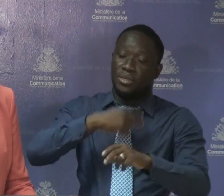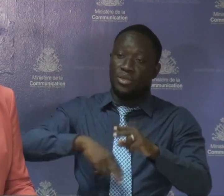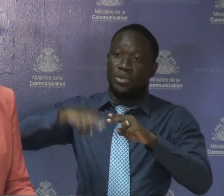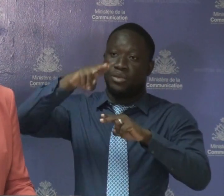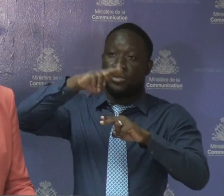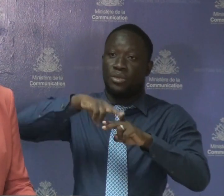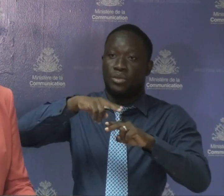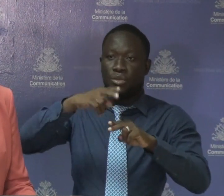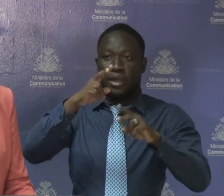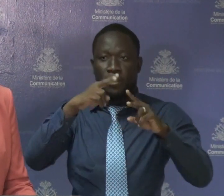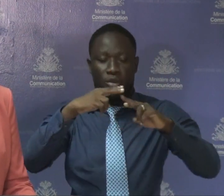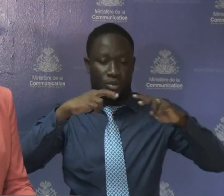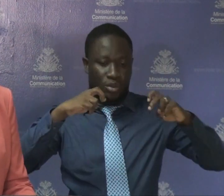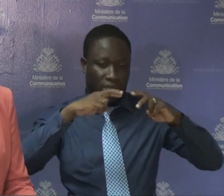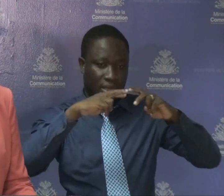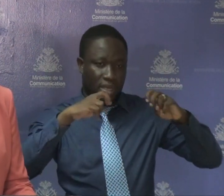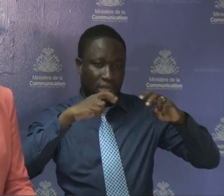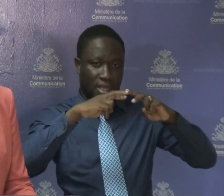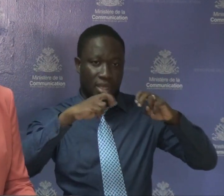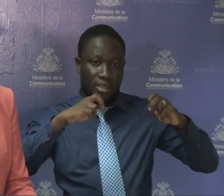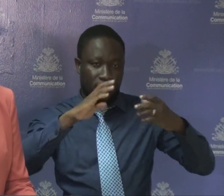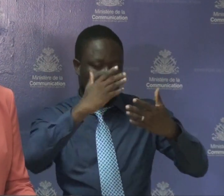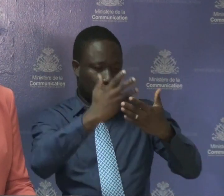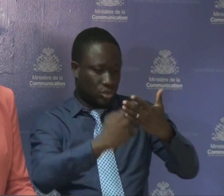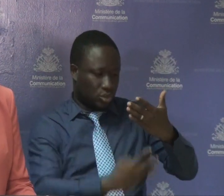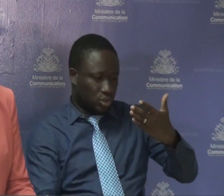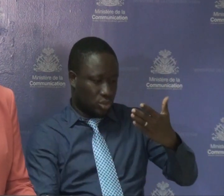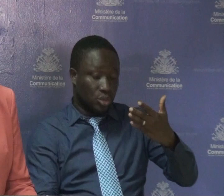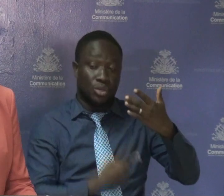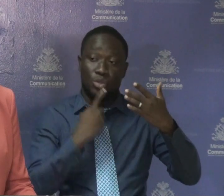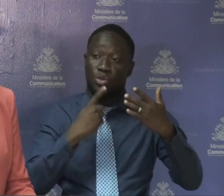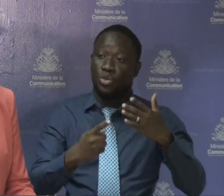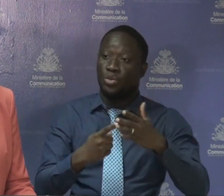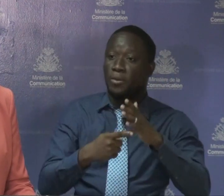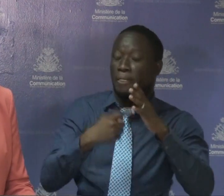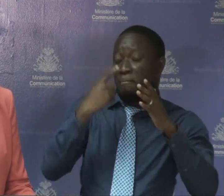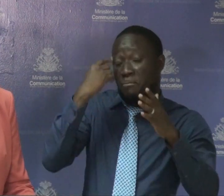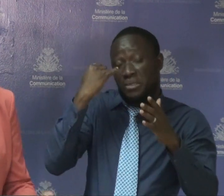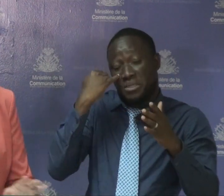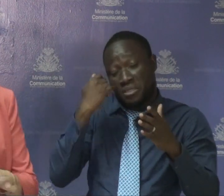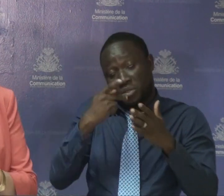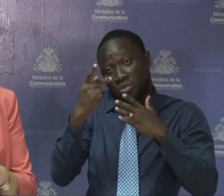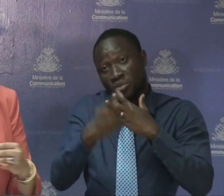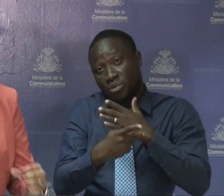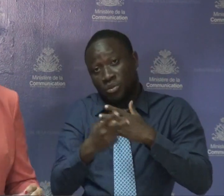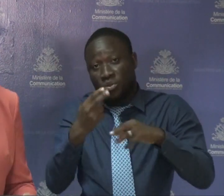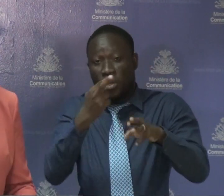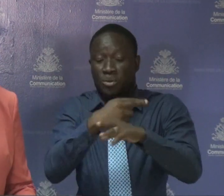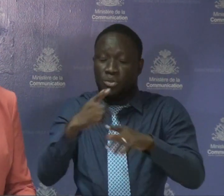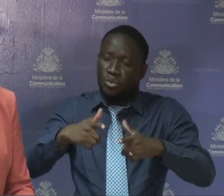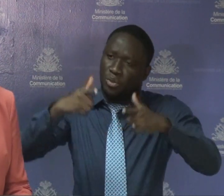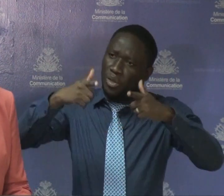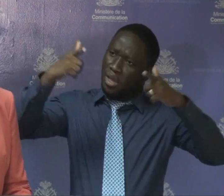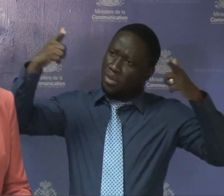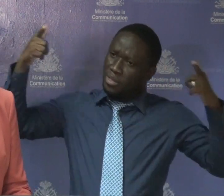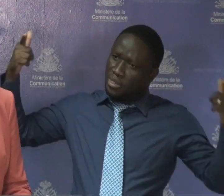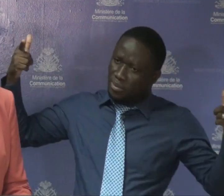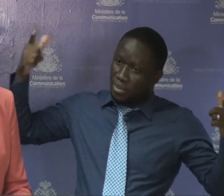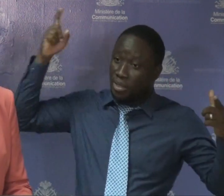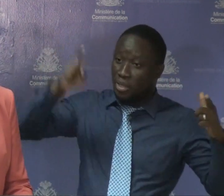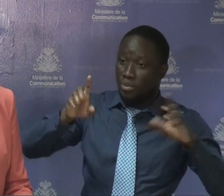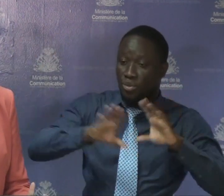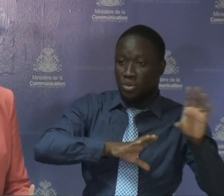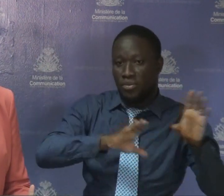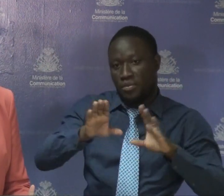nous analyser dossier yo, nous montrer au A plus B que par exemple que si son projet d'aménagement en agrandissement qui est supposé fait au